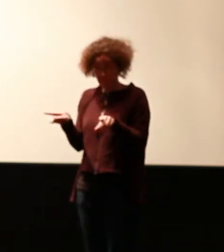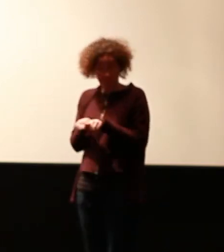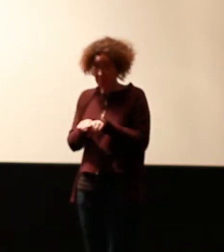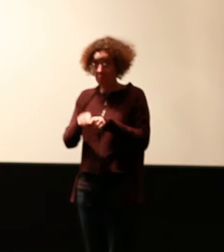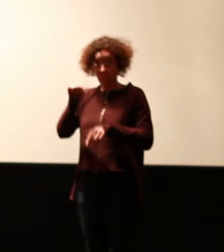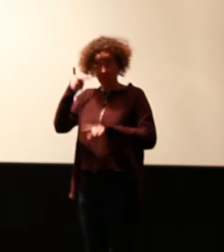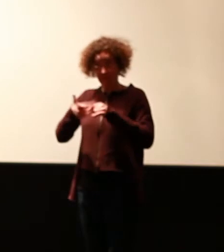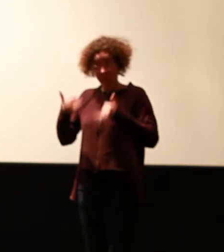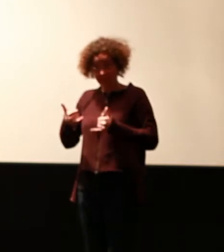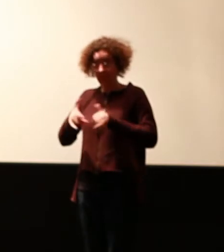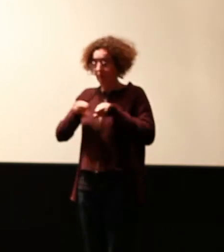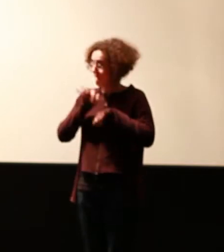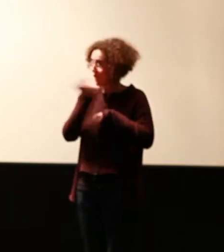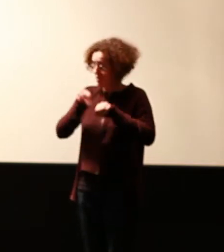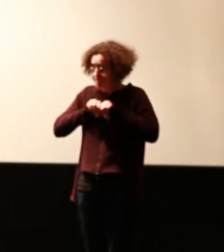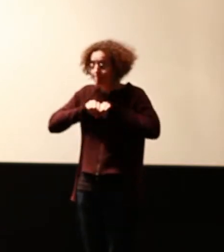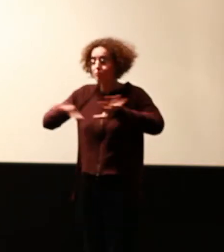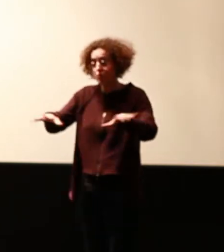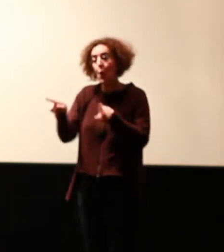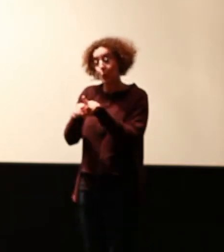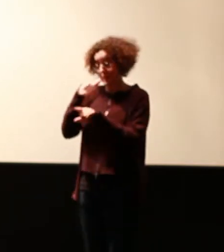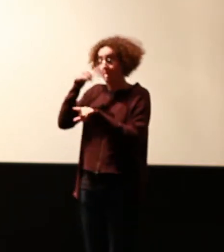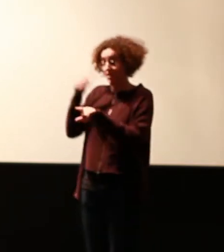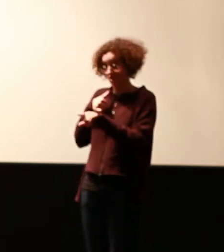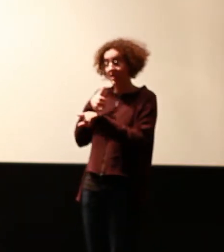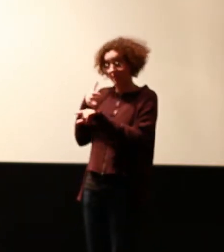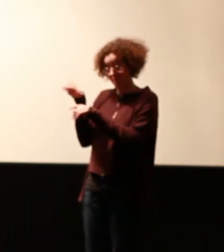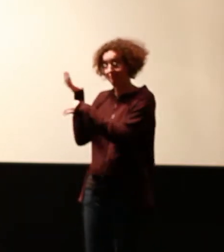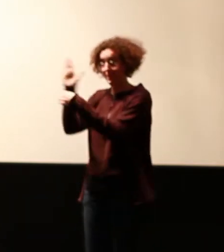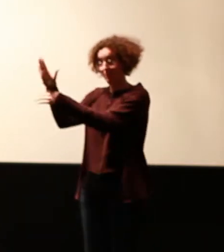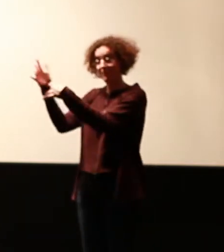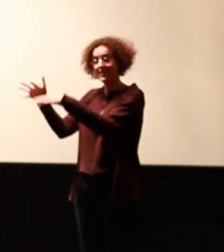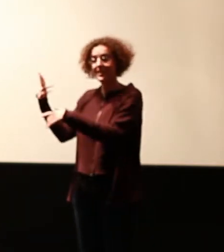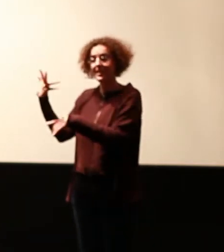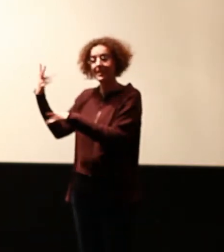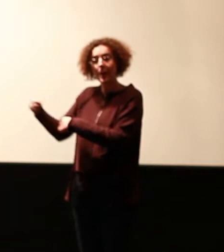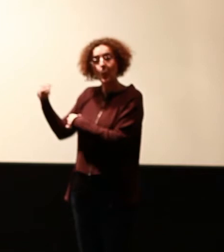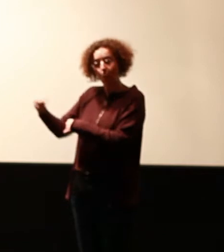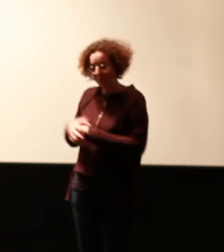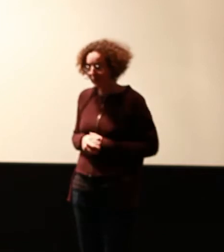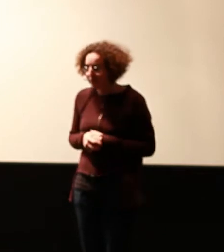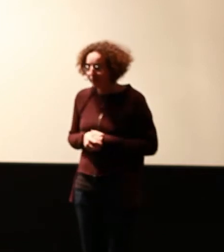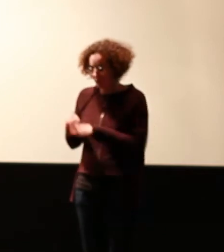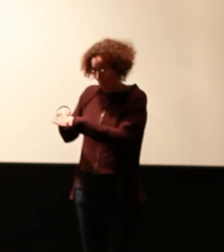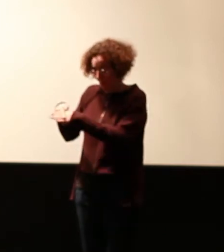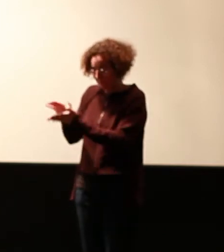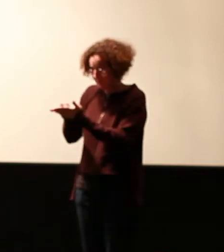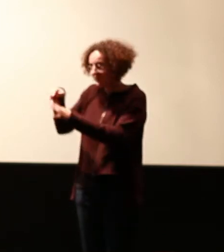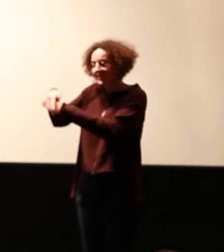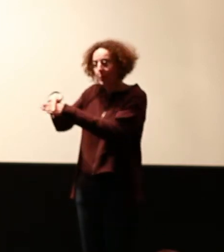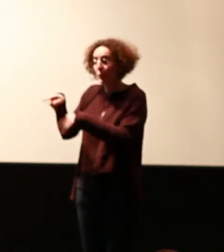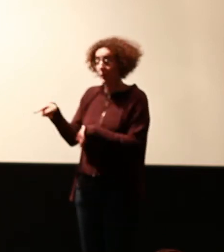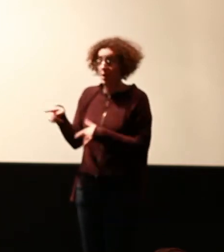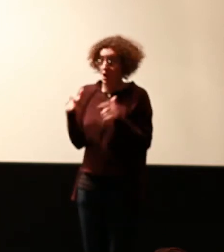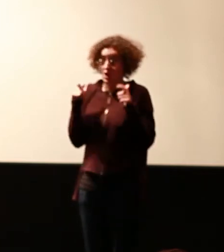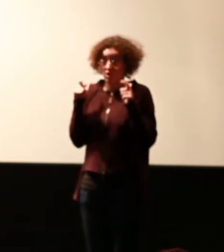du film de Namur. Et on a eu la chance que ce film, L'enfance nue, sous-titré par Nice